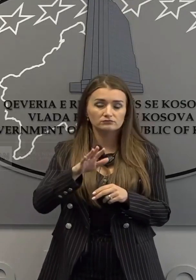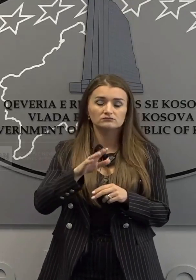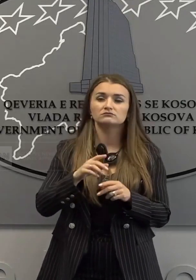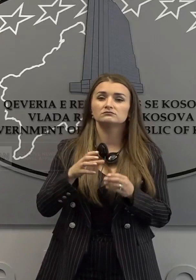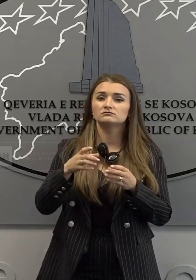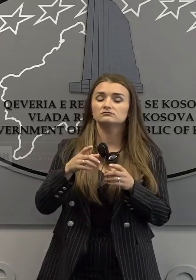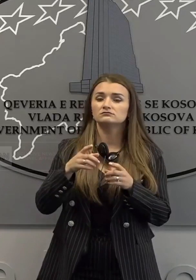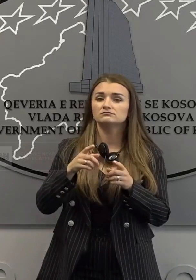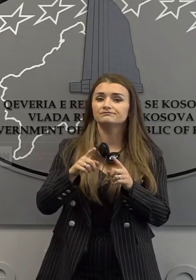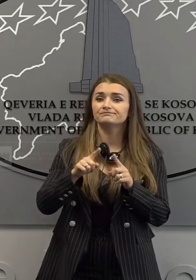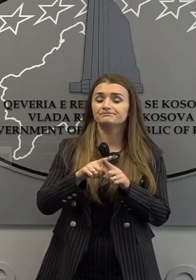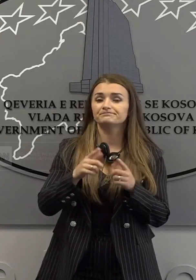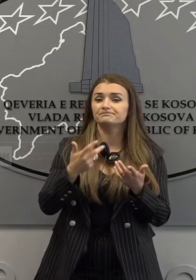të